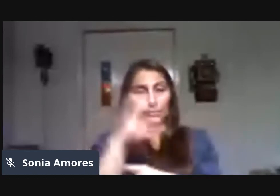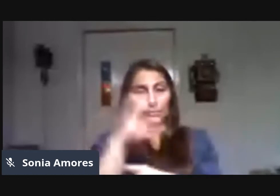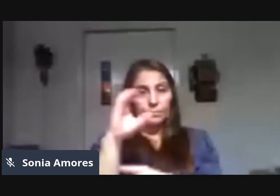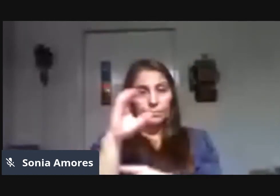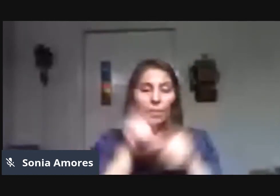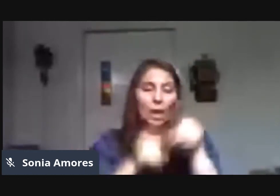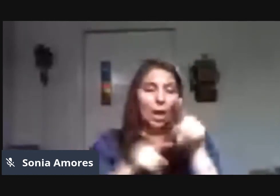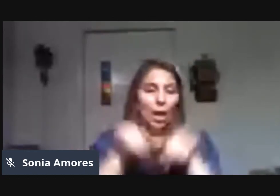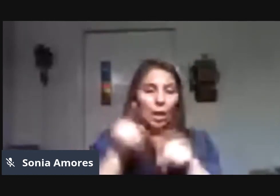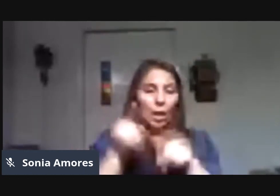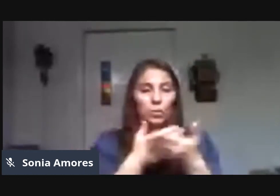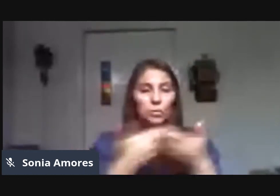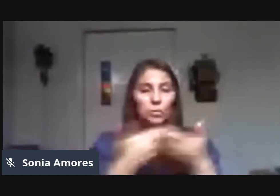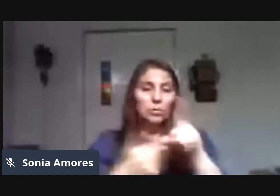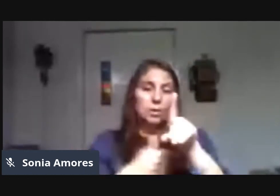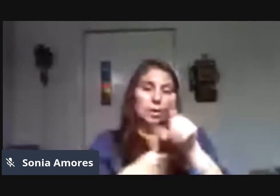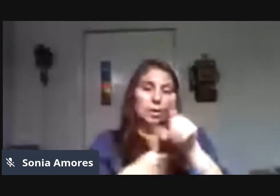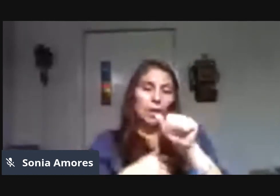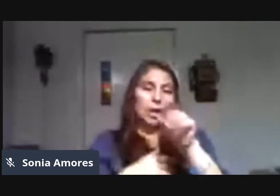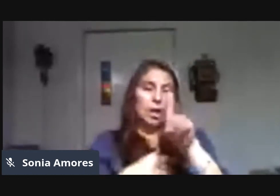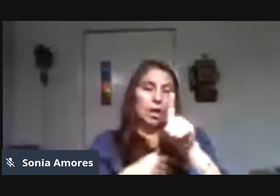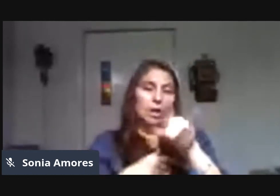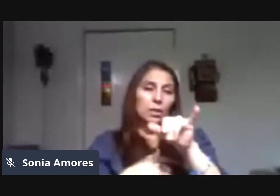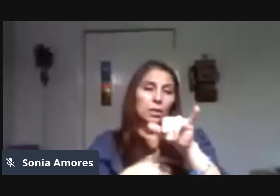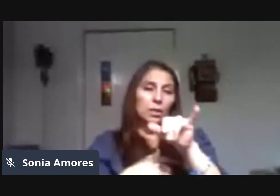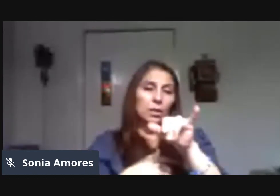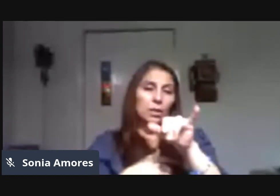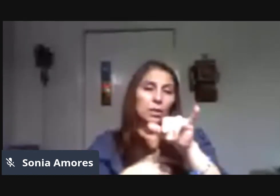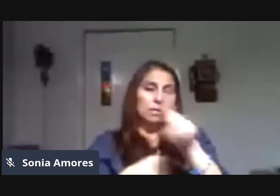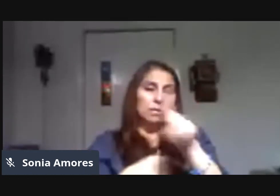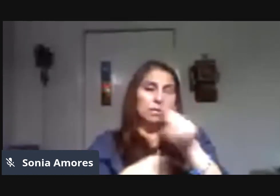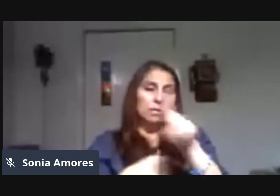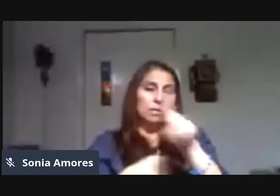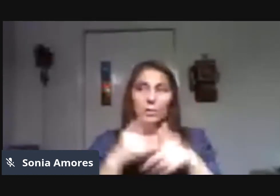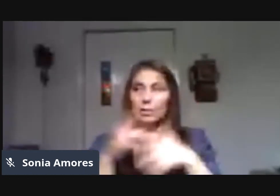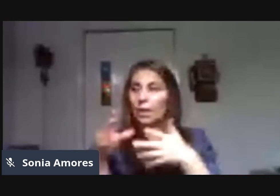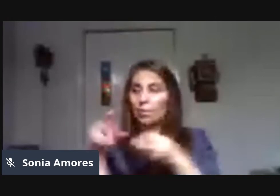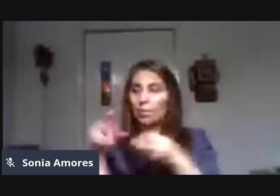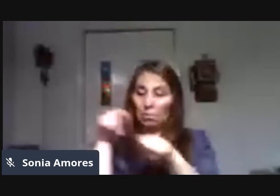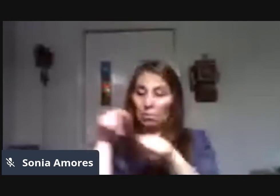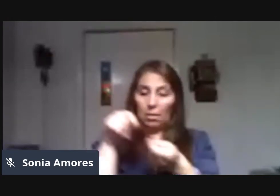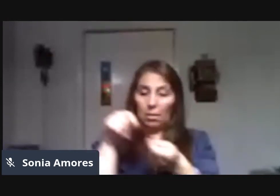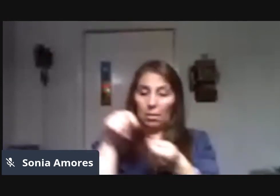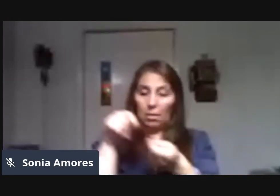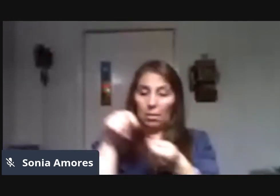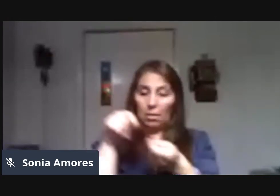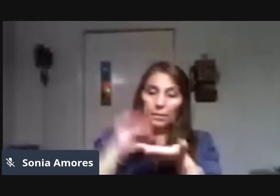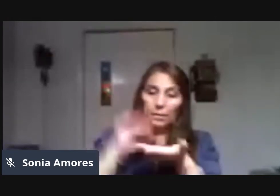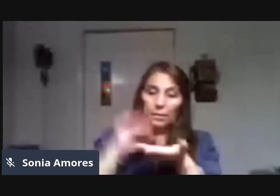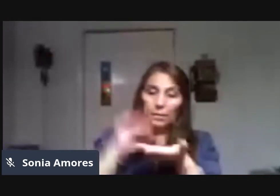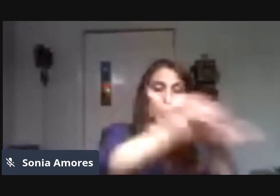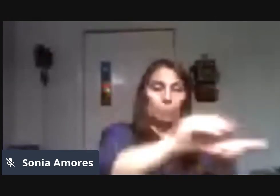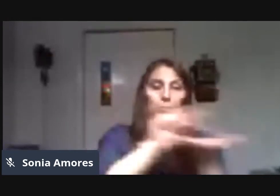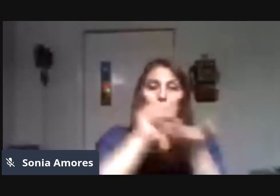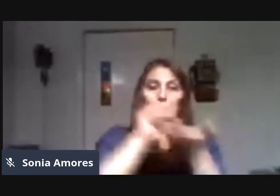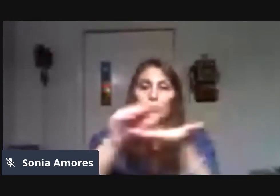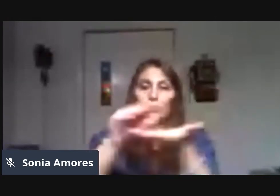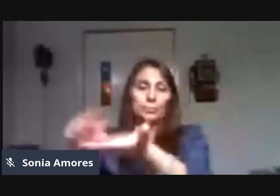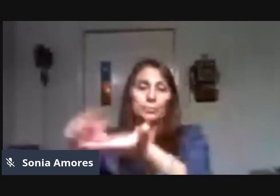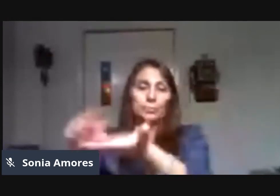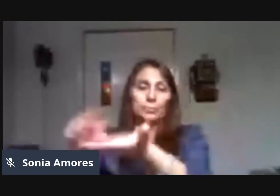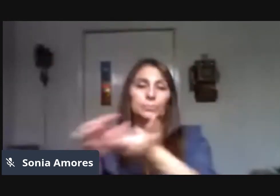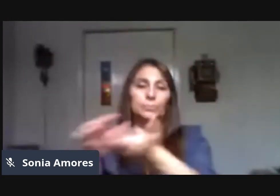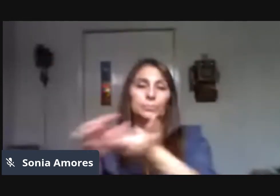términos de asistencia social que se vienen dando en la asignación de recursos. ¿Qué tiene que ver eso con el tema de la educación? Pues va a impactar para